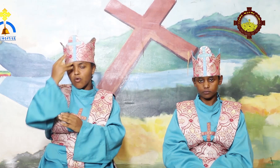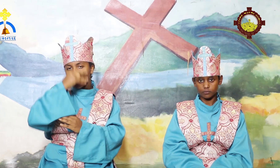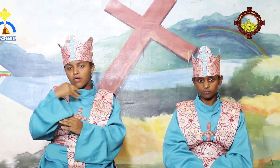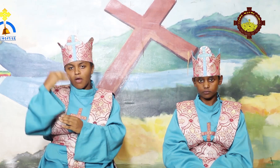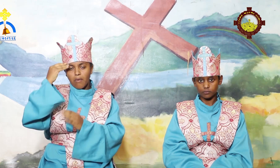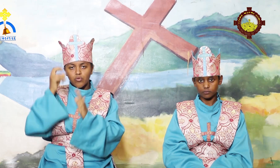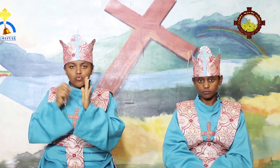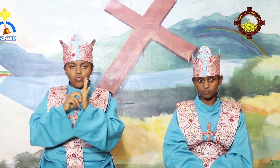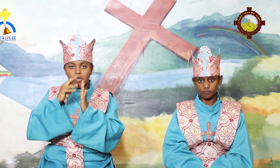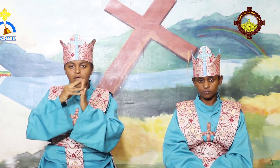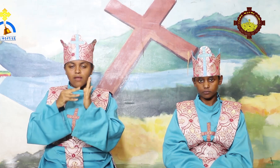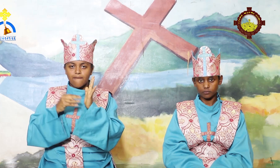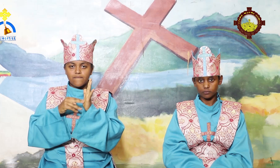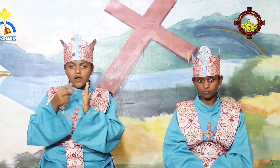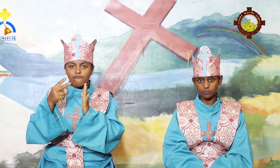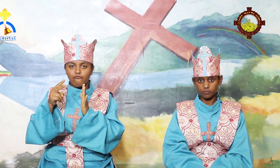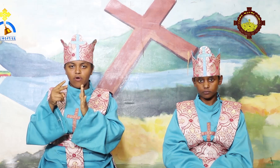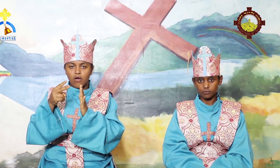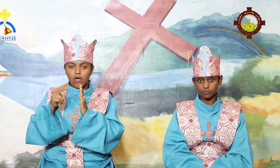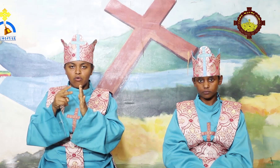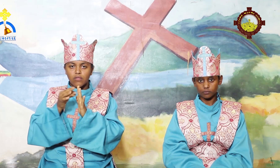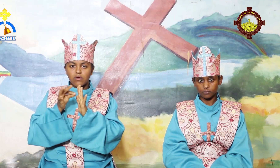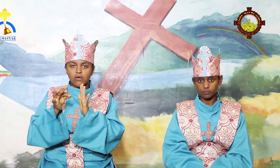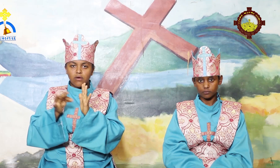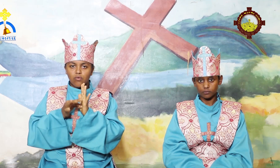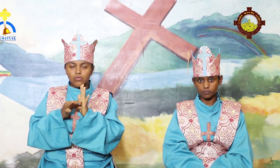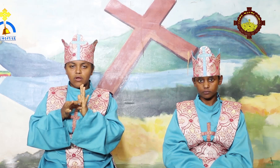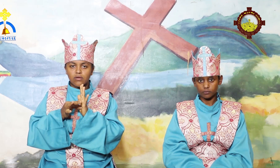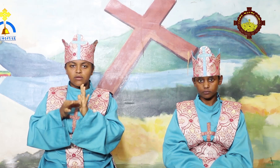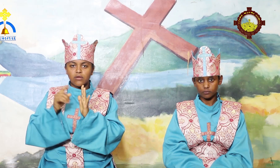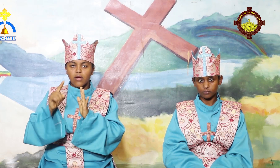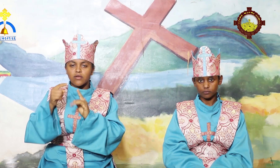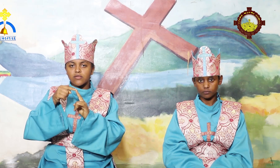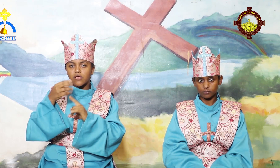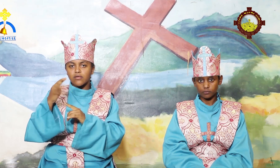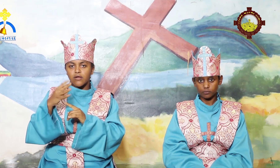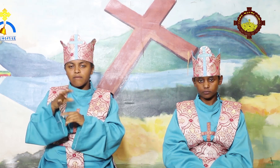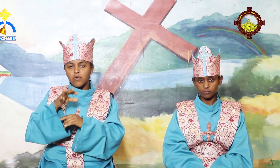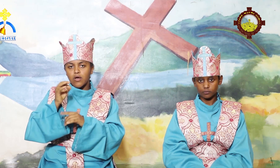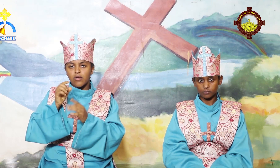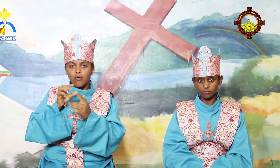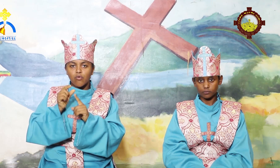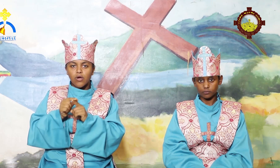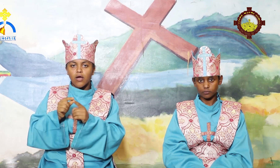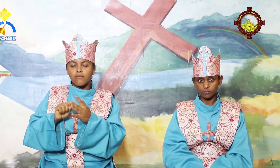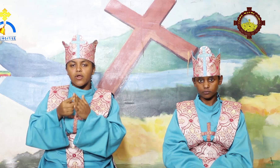የማቴዎስ ወንጌል ምዕራፍ 22 ከቁጥር 1 እስከ 14 የምናገኘው ቃል መነሻ በማድረግ ነው።